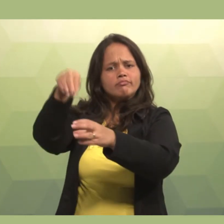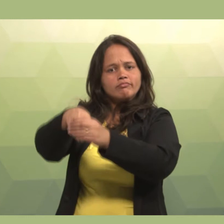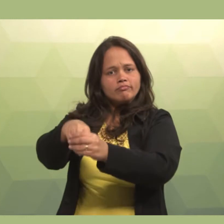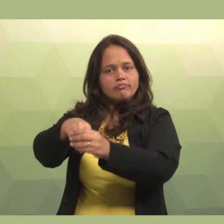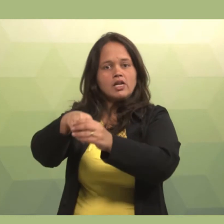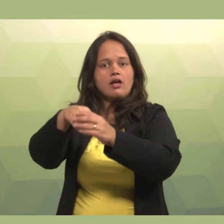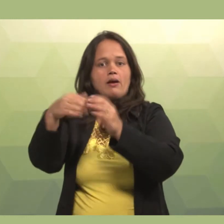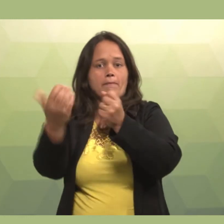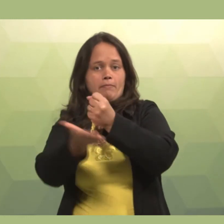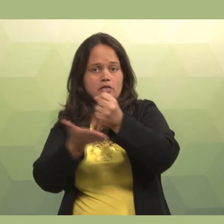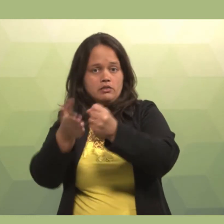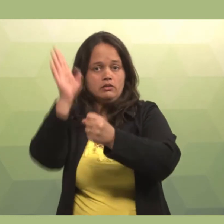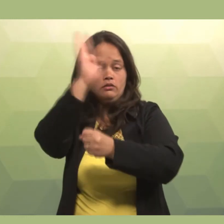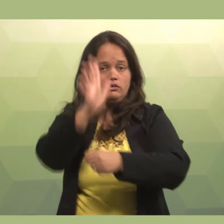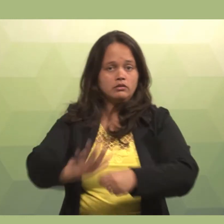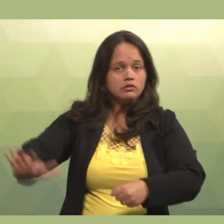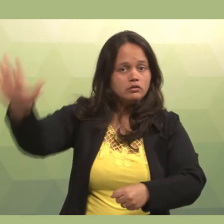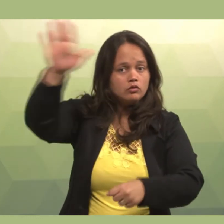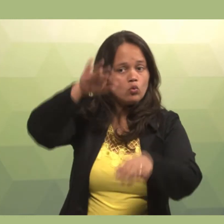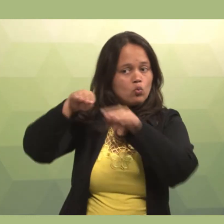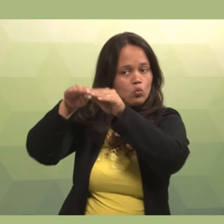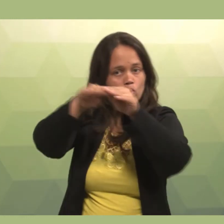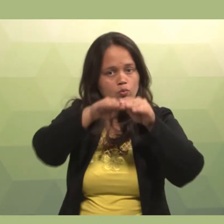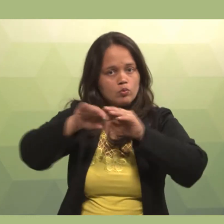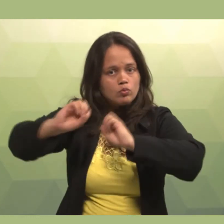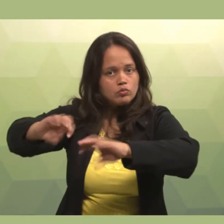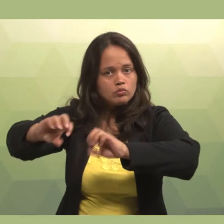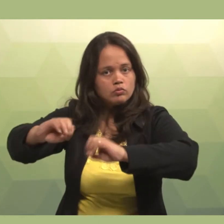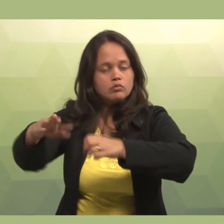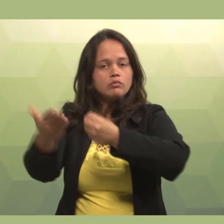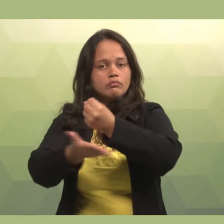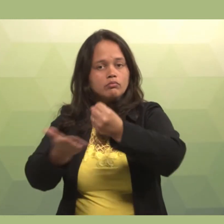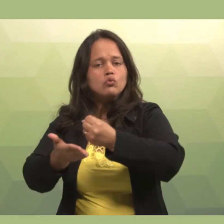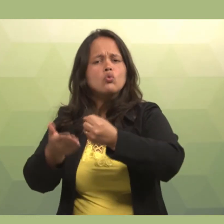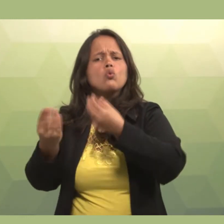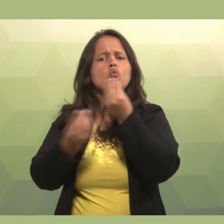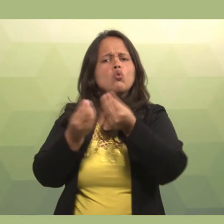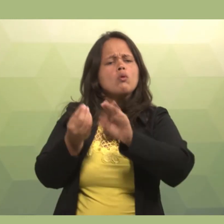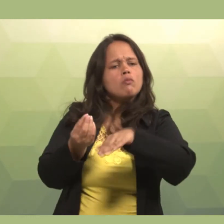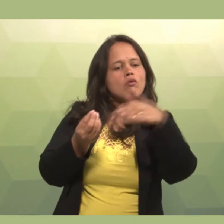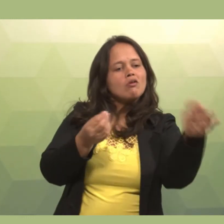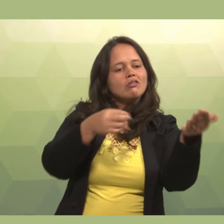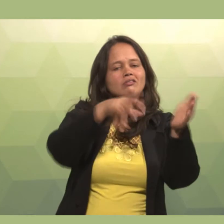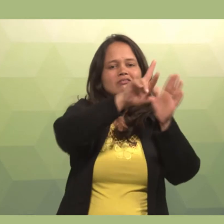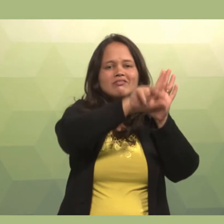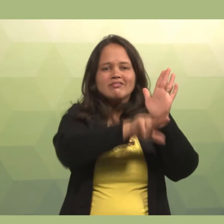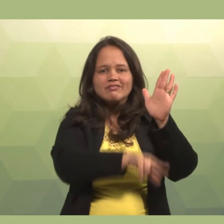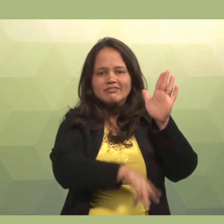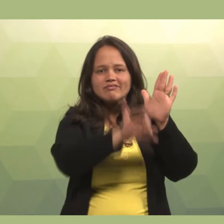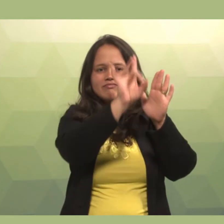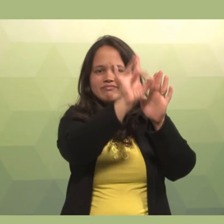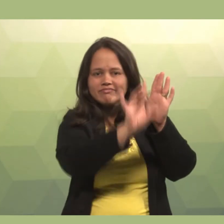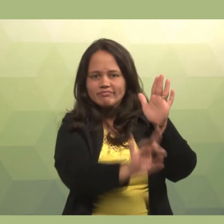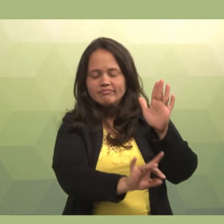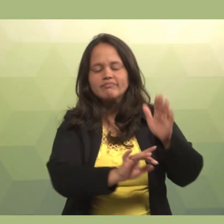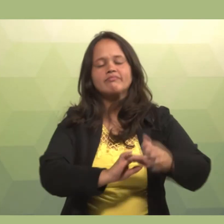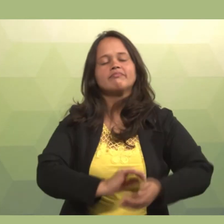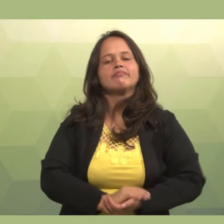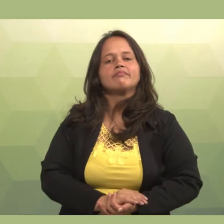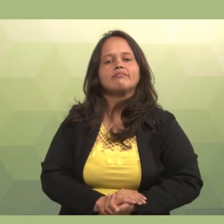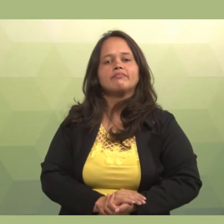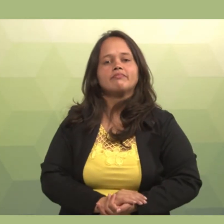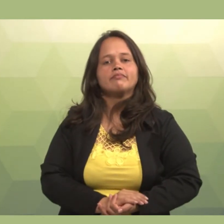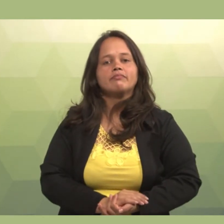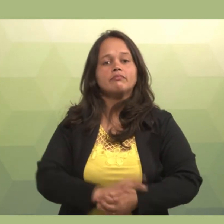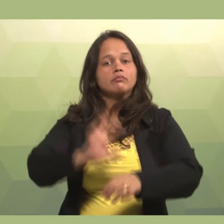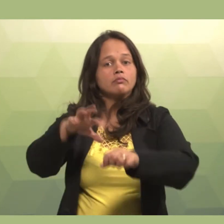ser a parte diversificada? As disciplinas que integram a Base Nacional Comum na educação básica